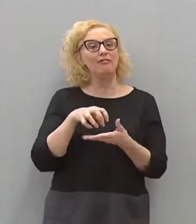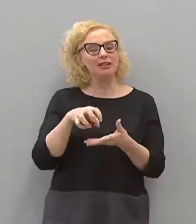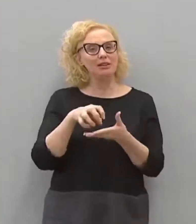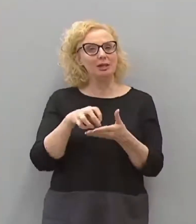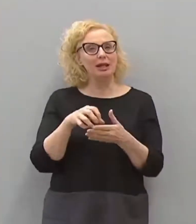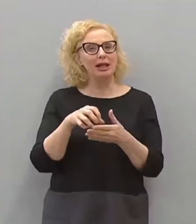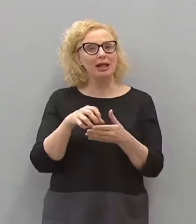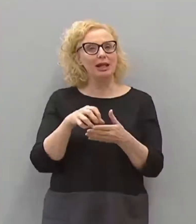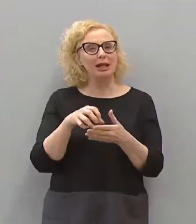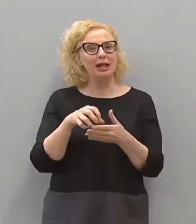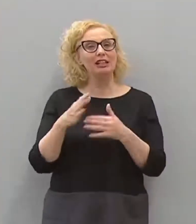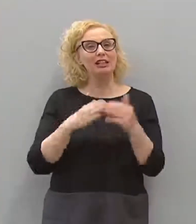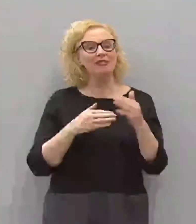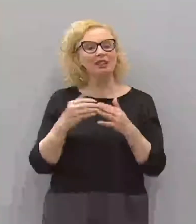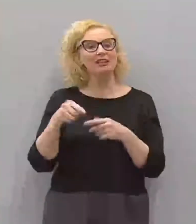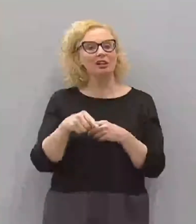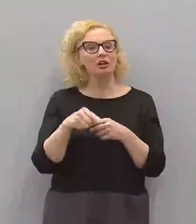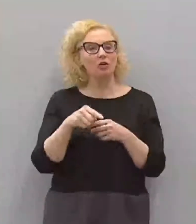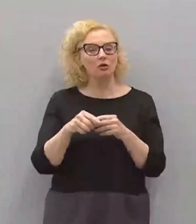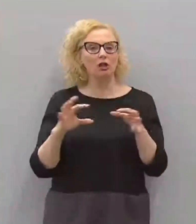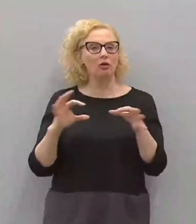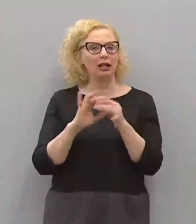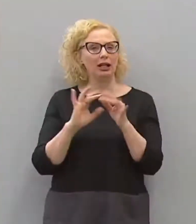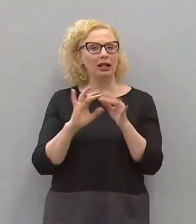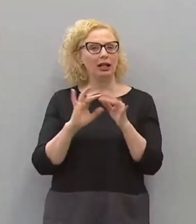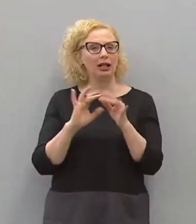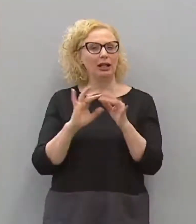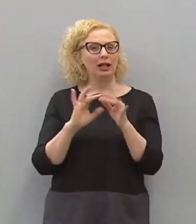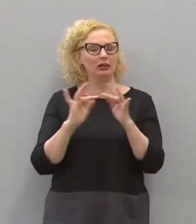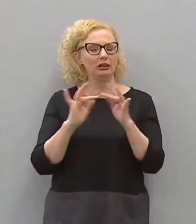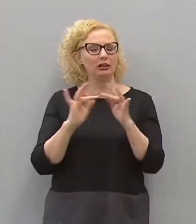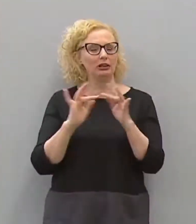filone di g tale del territorio